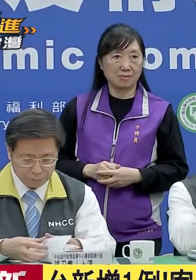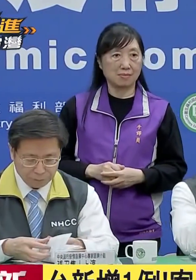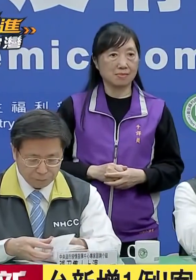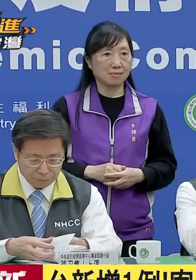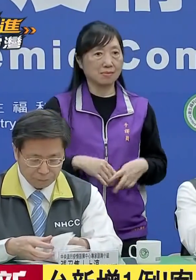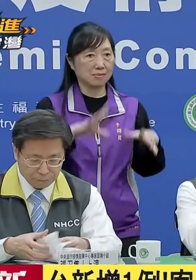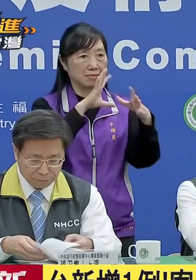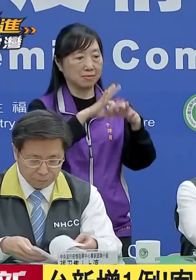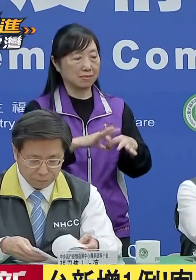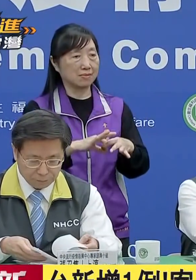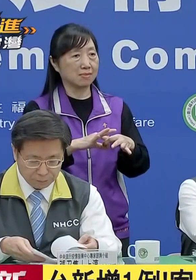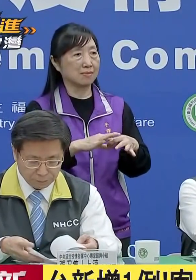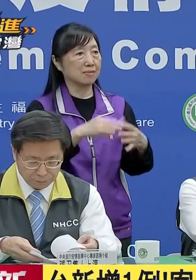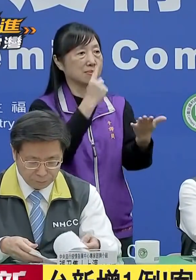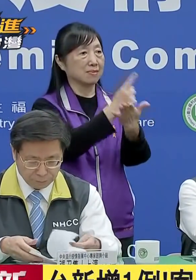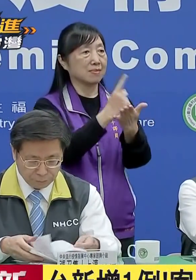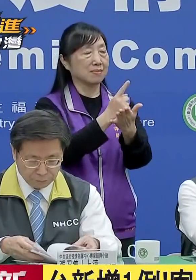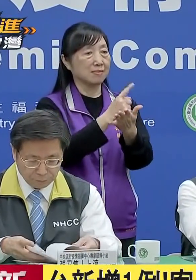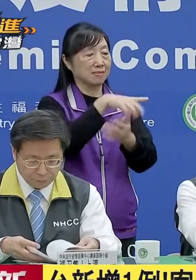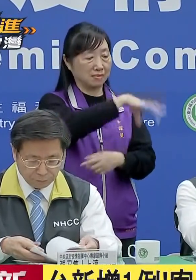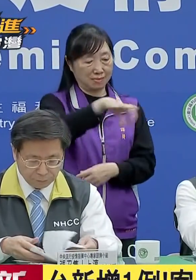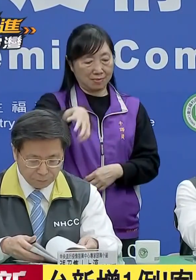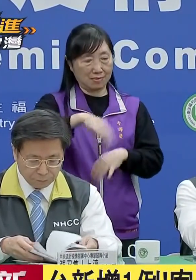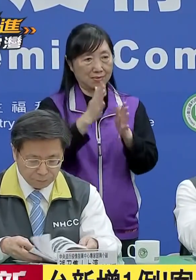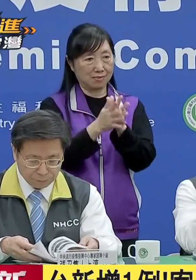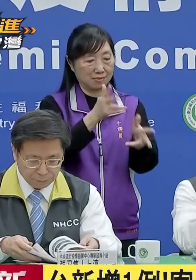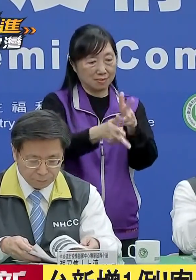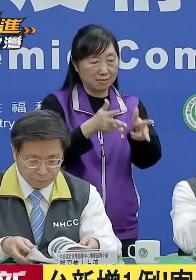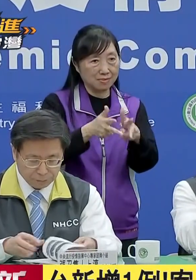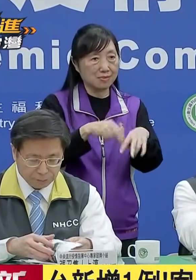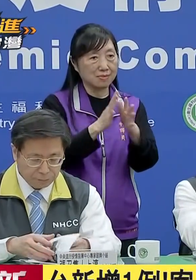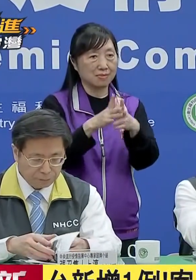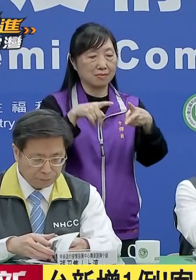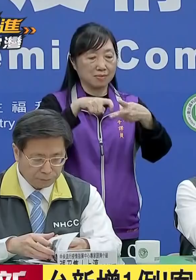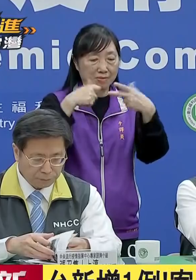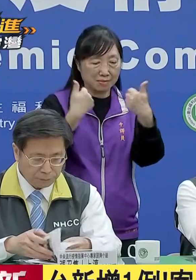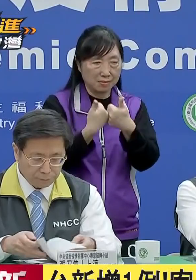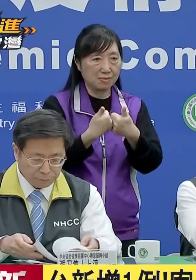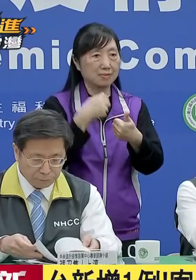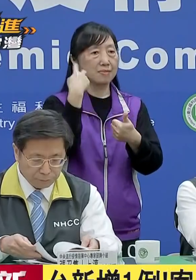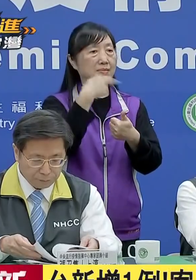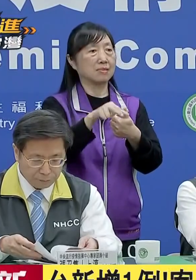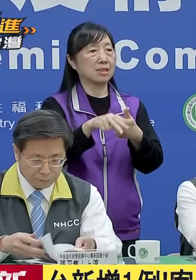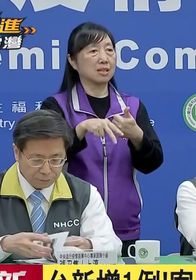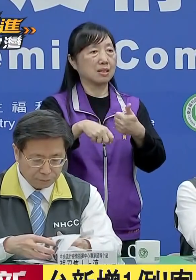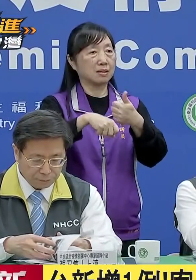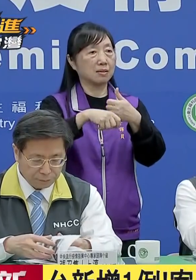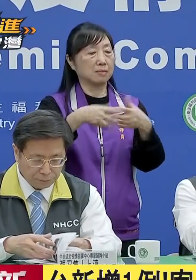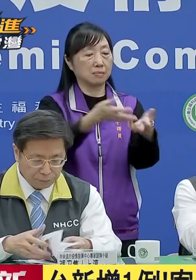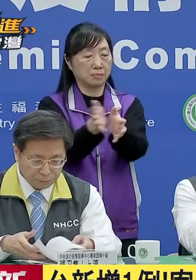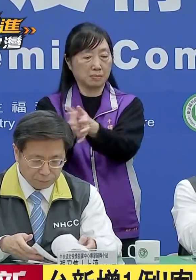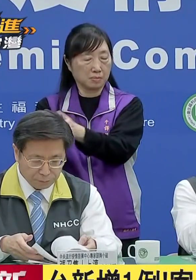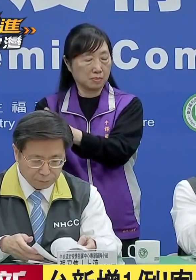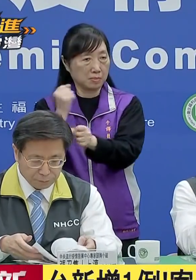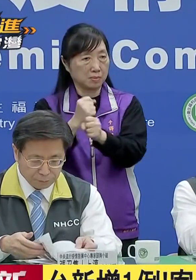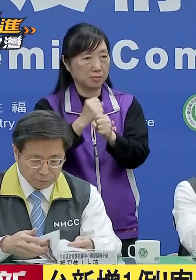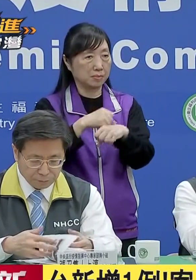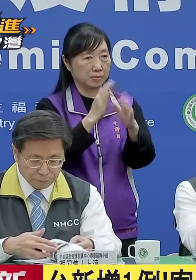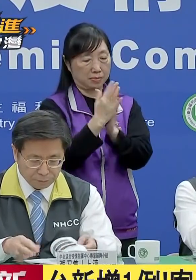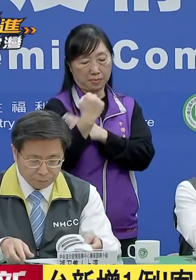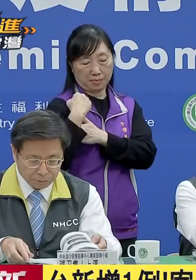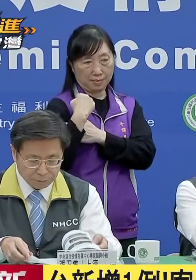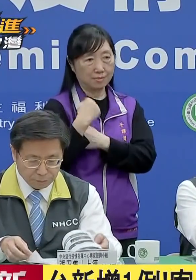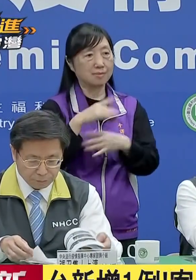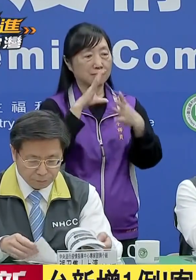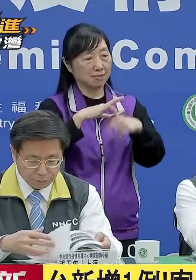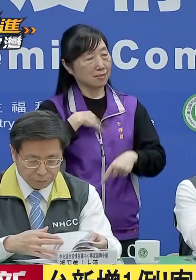因为在各个哈经济部的努力，还有各个厂商、各个工会，还有相关的从业人员的努力，好，那我们认为